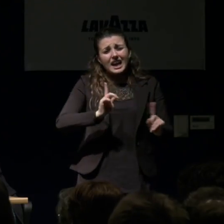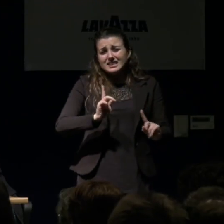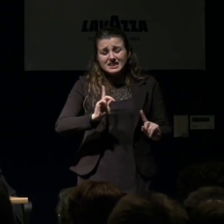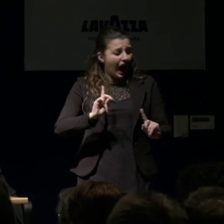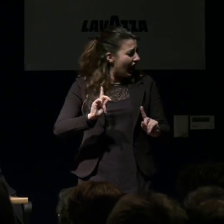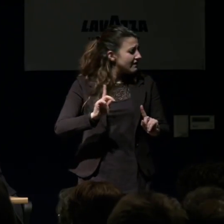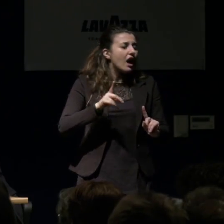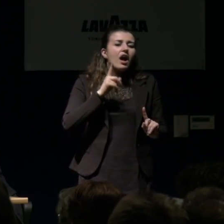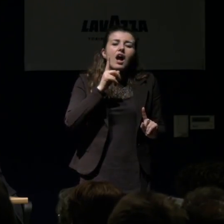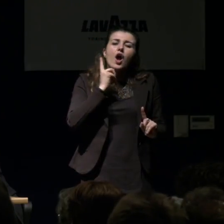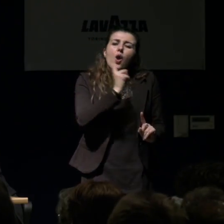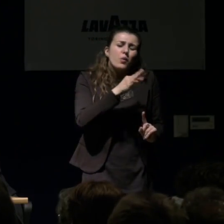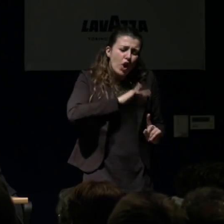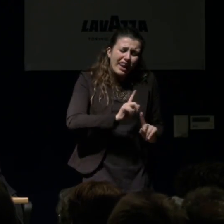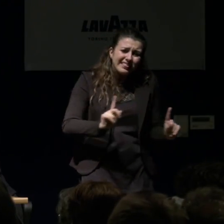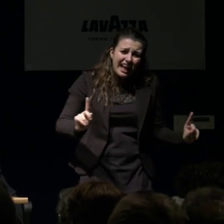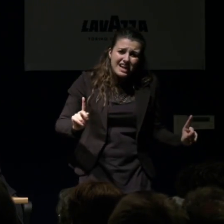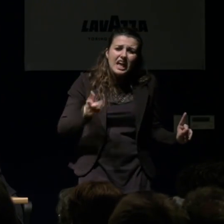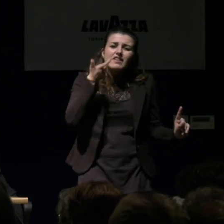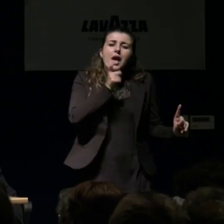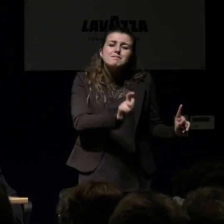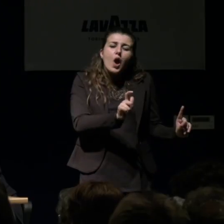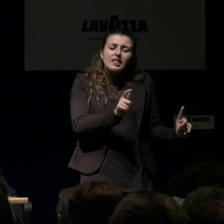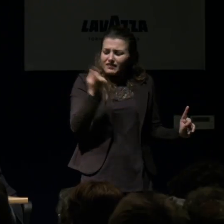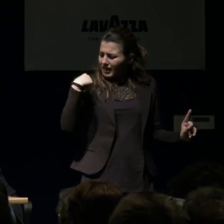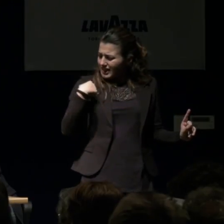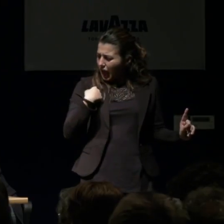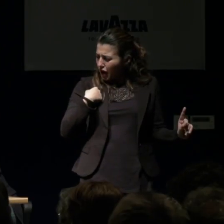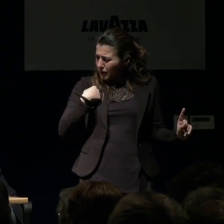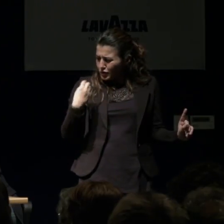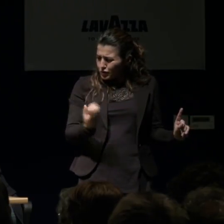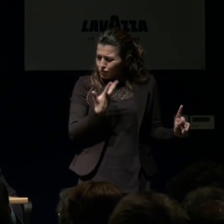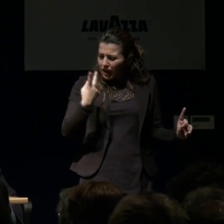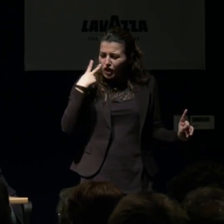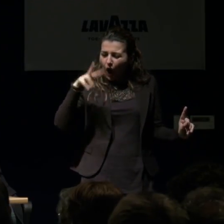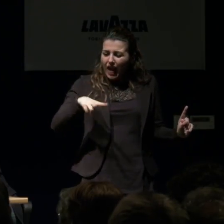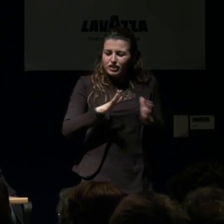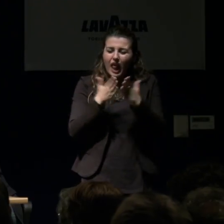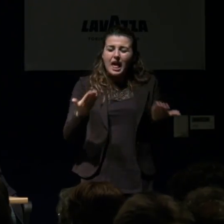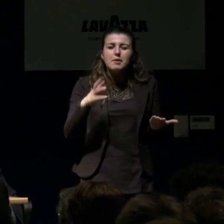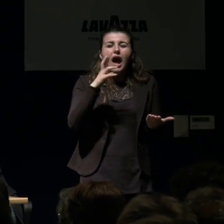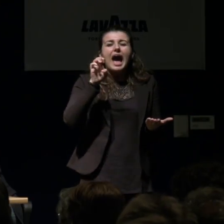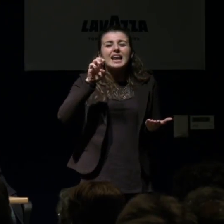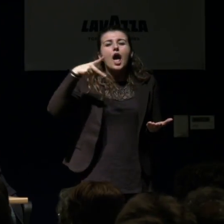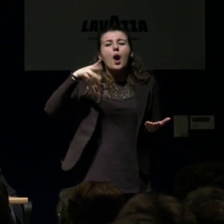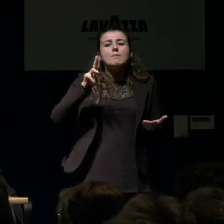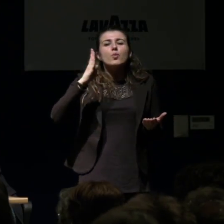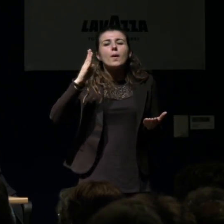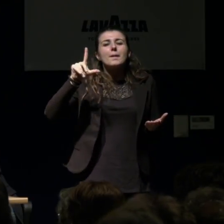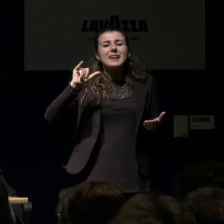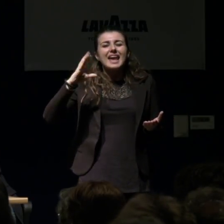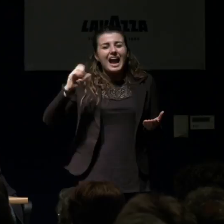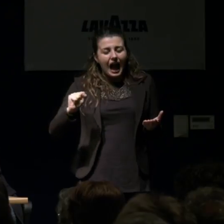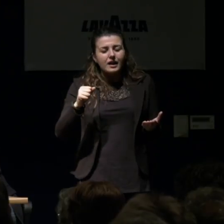non lo sfioravano proprio ieri mi capitava di leggere un pezzo su repubblica che scrive ezio mauro no che sì che si chiedeva